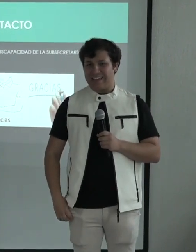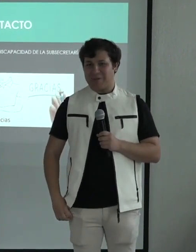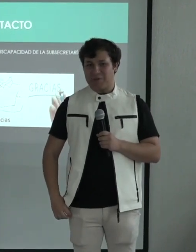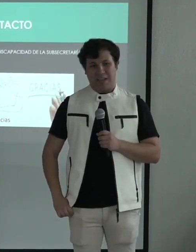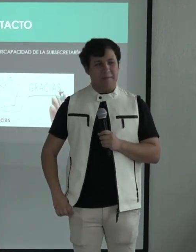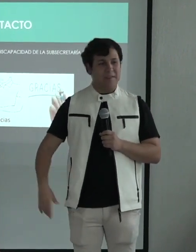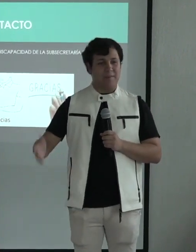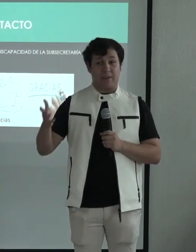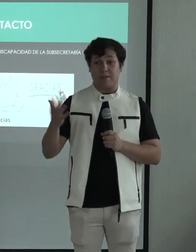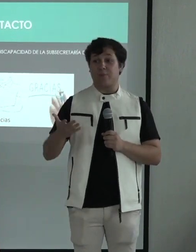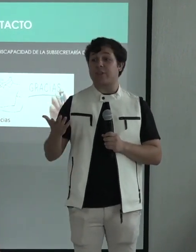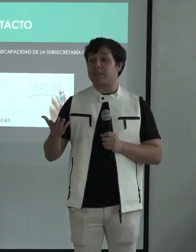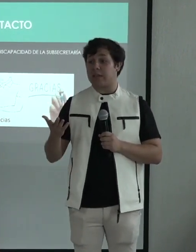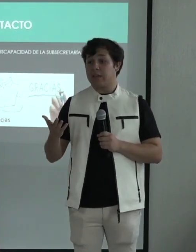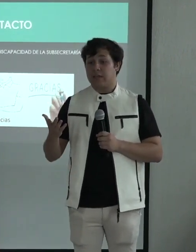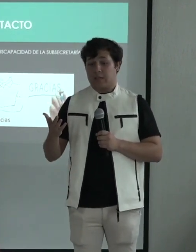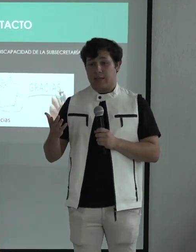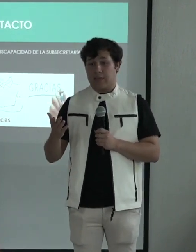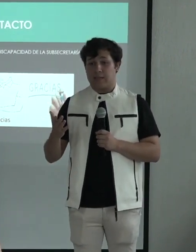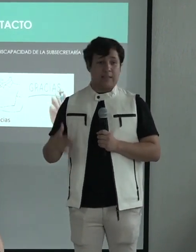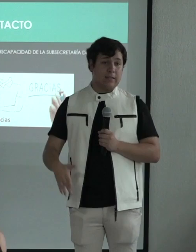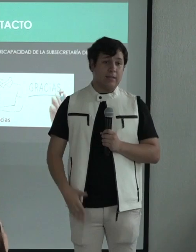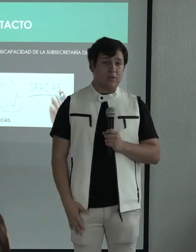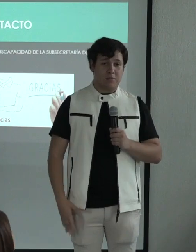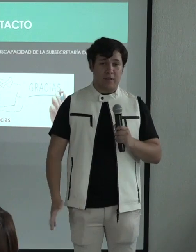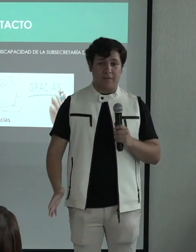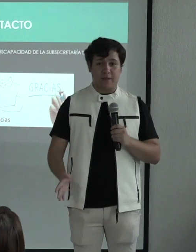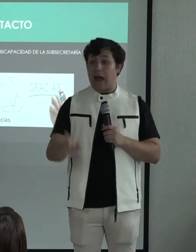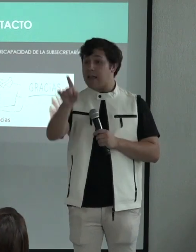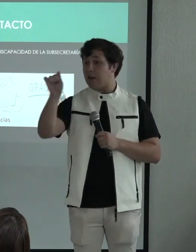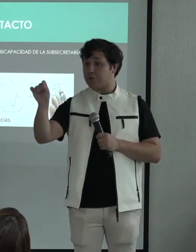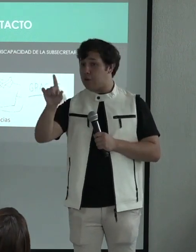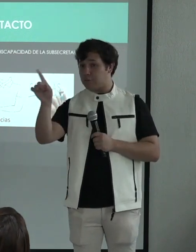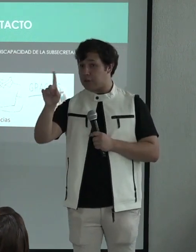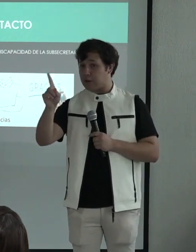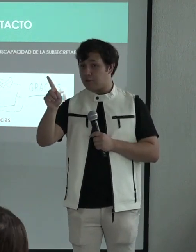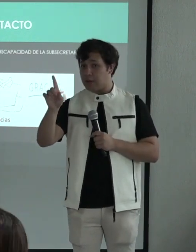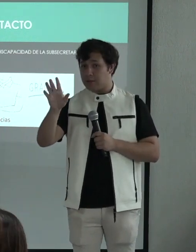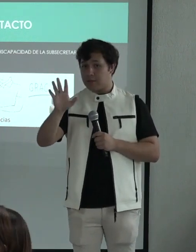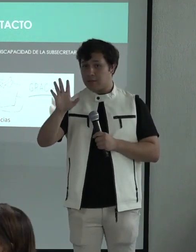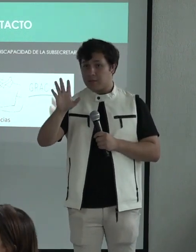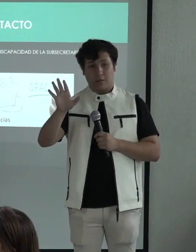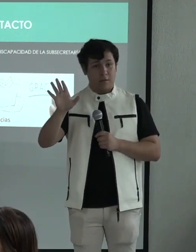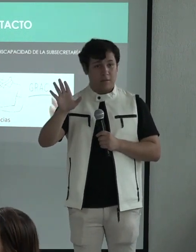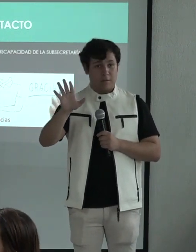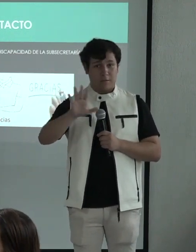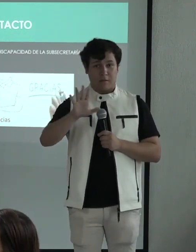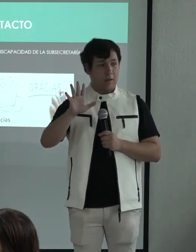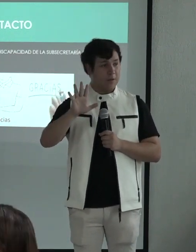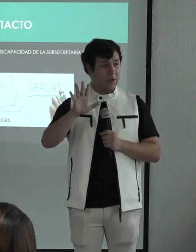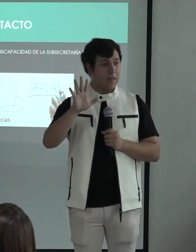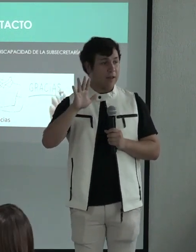Pues nada más, es importante decirles como ya al final. ¿Hay alguna otra duda? Pues ya me estoy